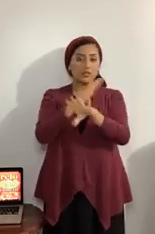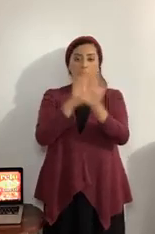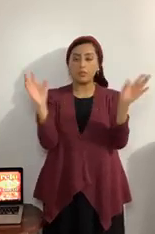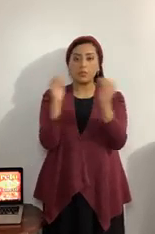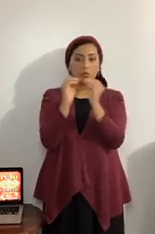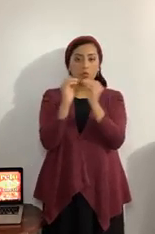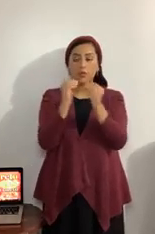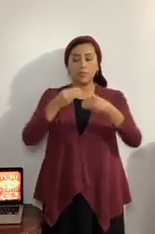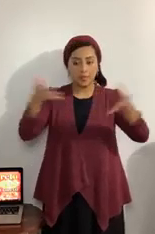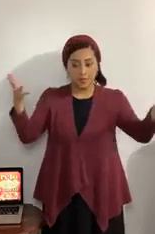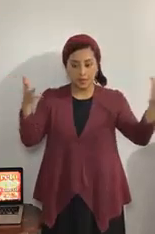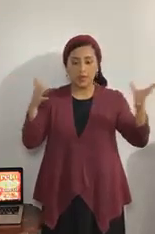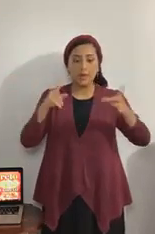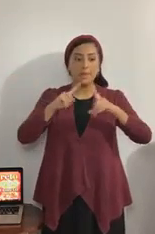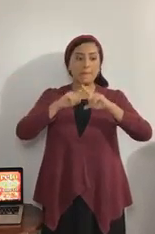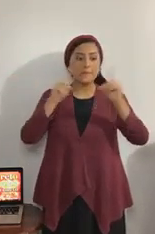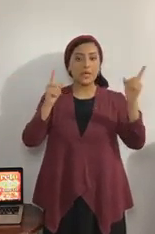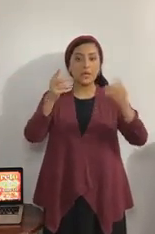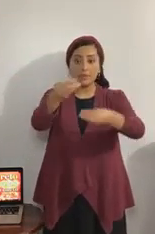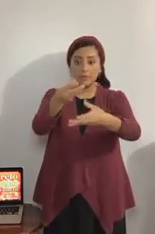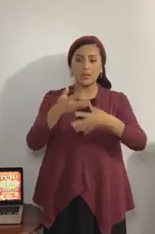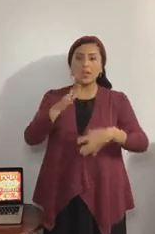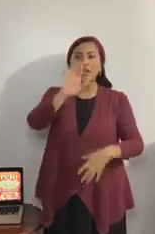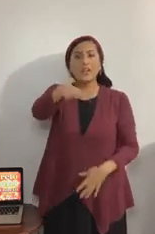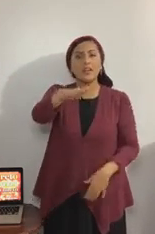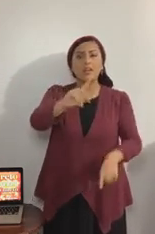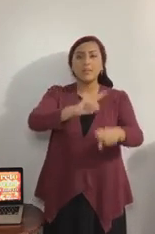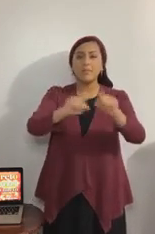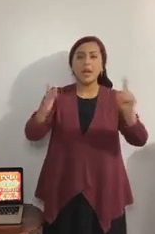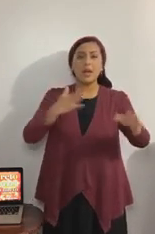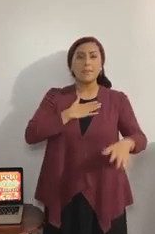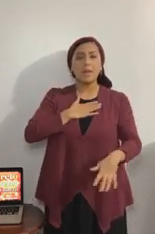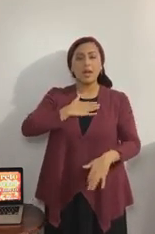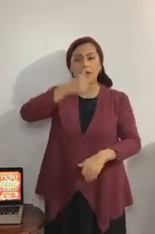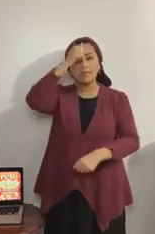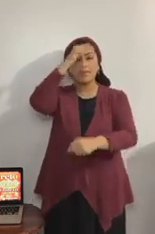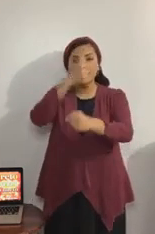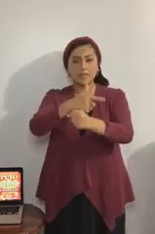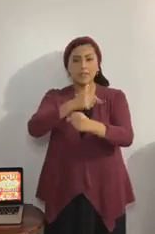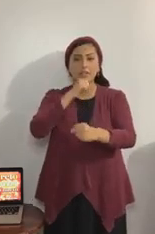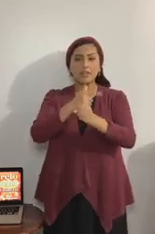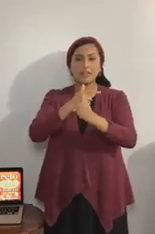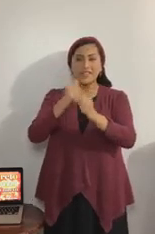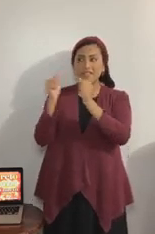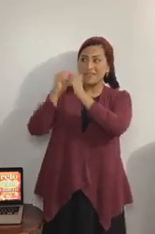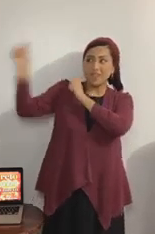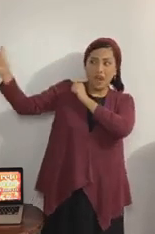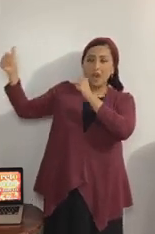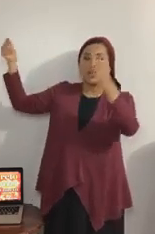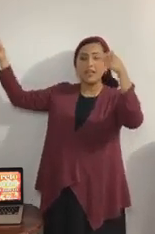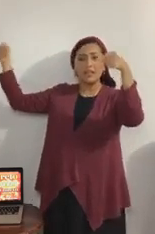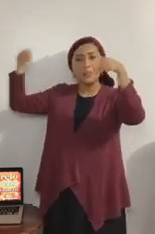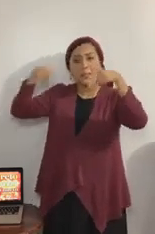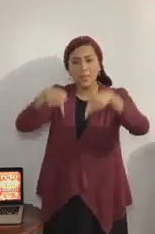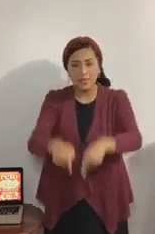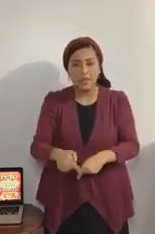eso, que me digan, Roe, pero es que vienen mis hermanos, viene mi mamá, viene mi papá, y es cuando